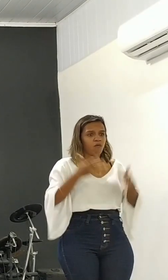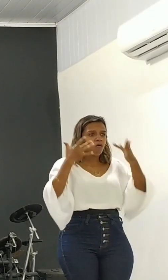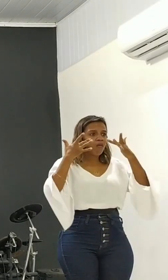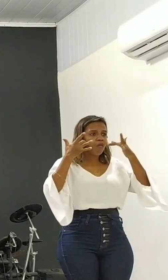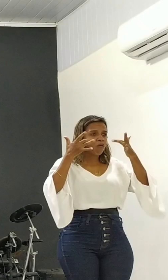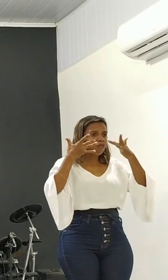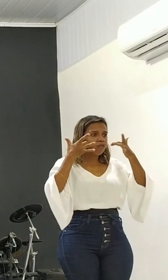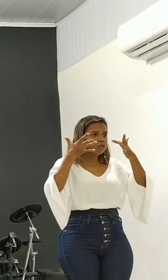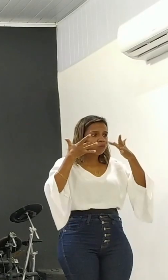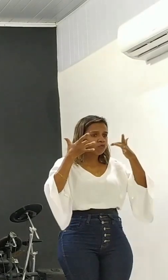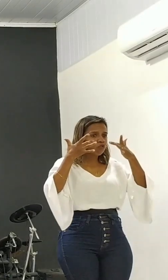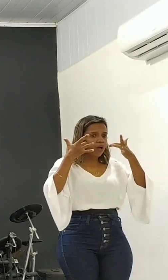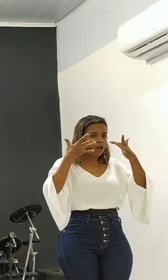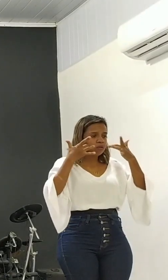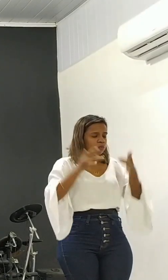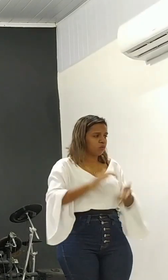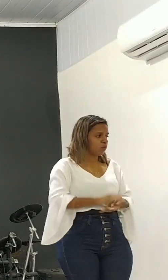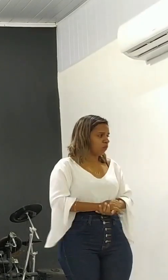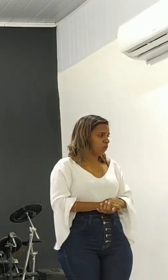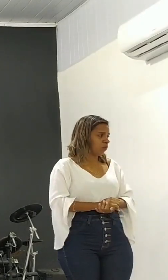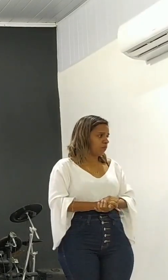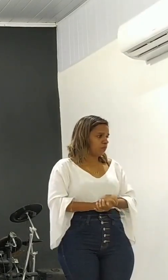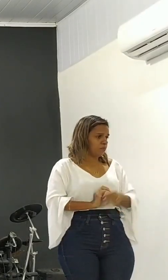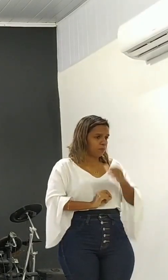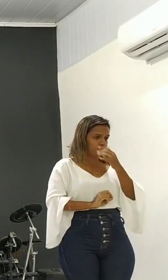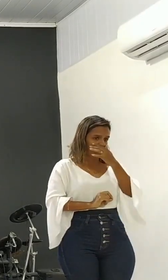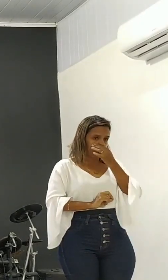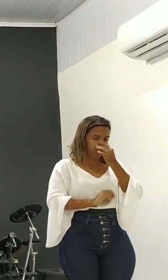Vamos tirar aqui o culto.